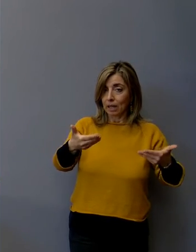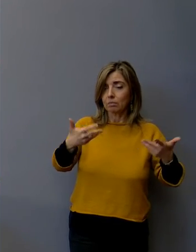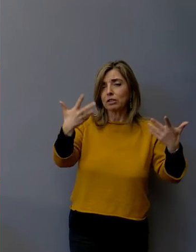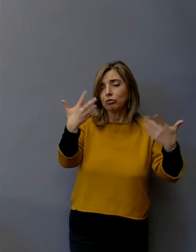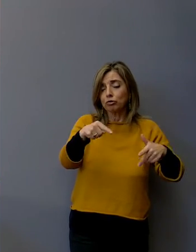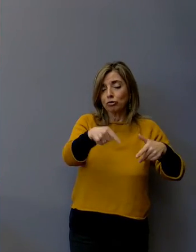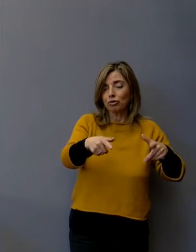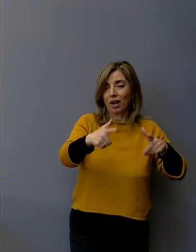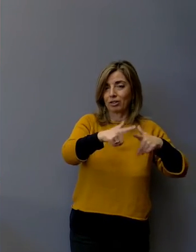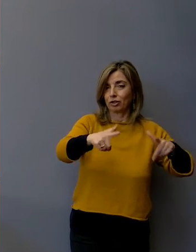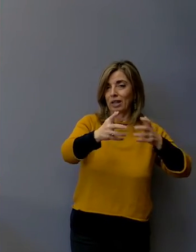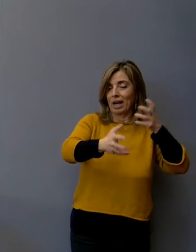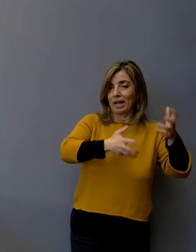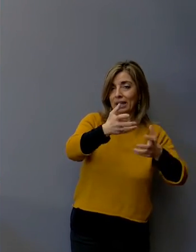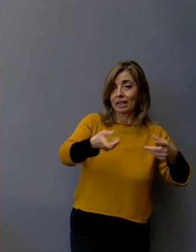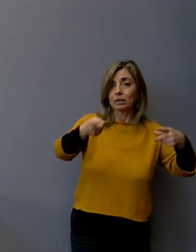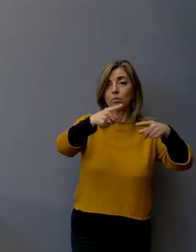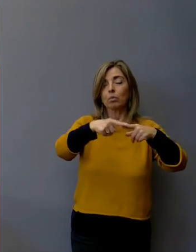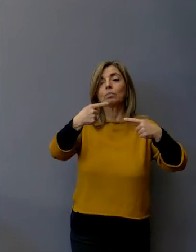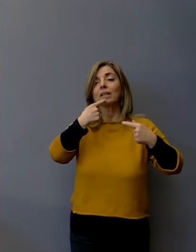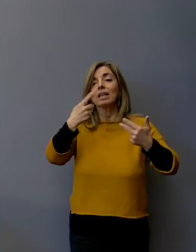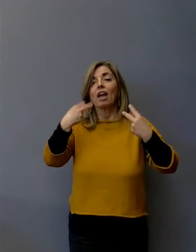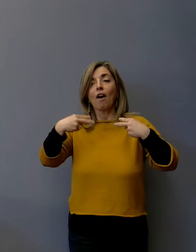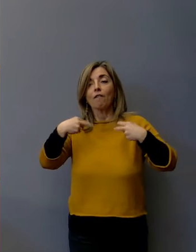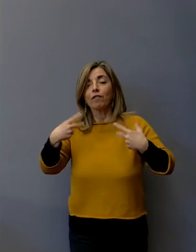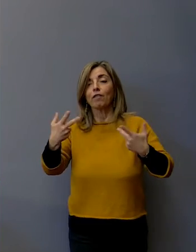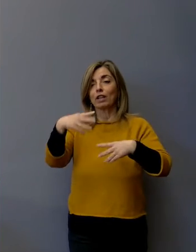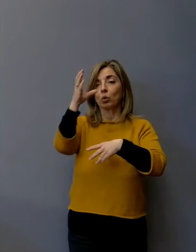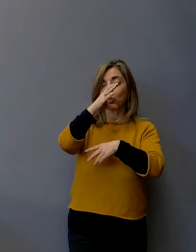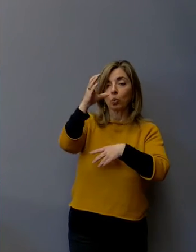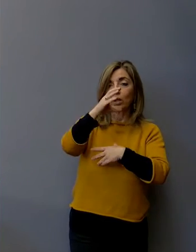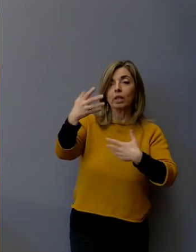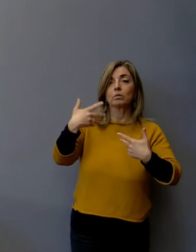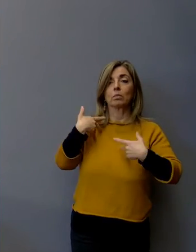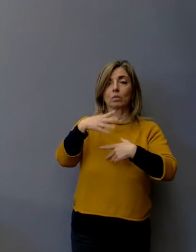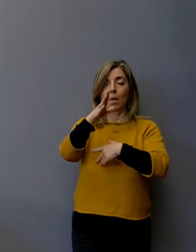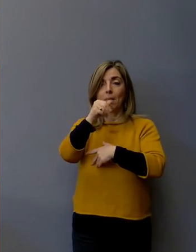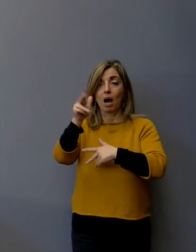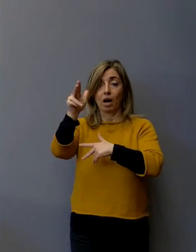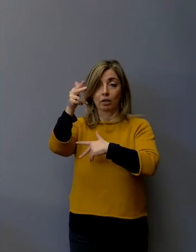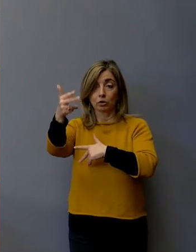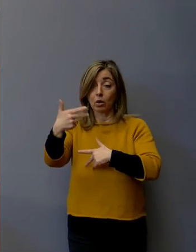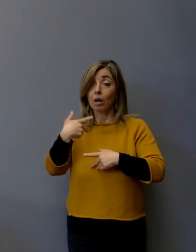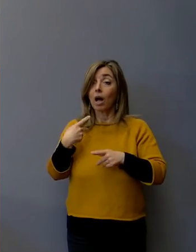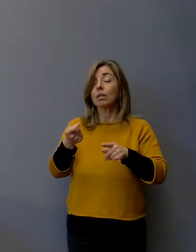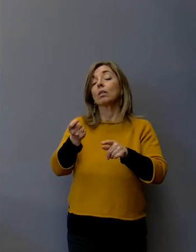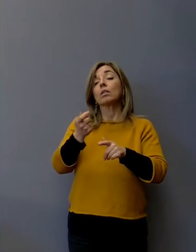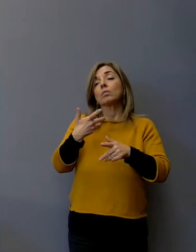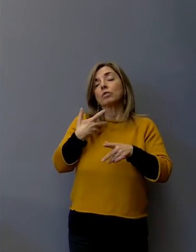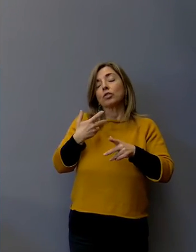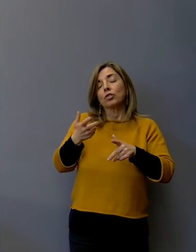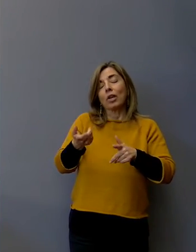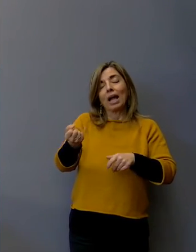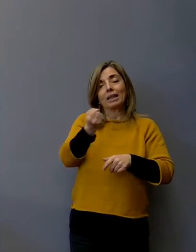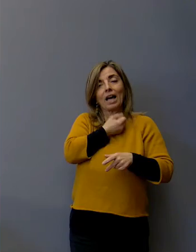logistiche di turismo e rischiano di pagare due volte le crisi perché pagano la crisi proprio ma parlano a crisi anche degli altri per il